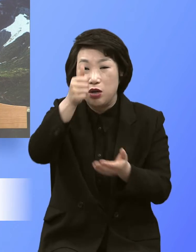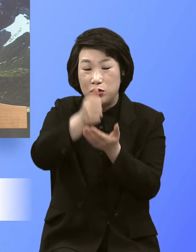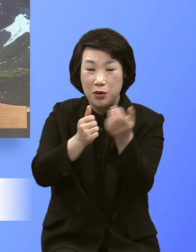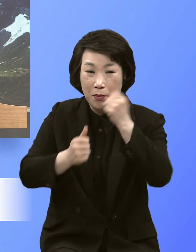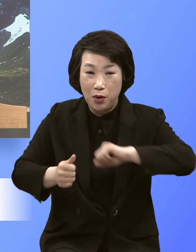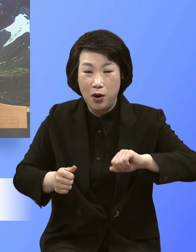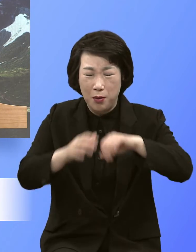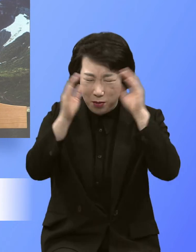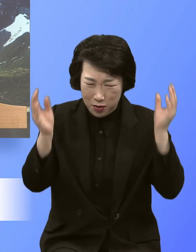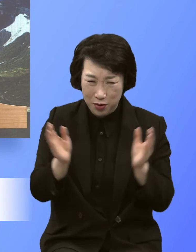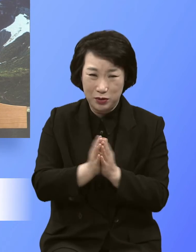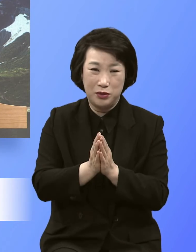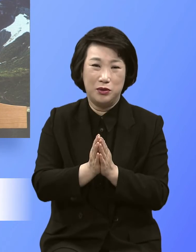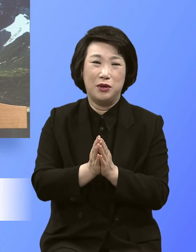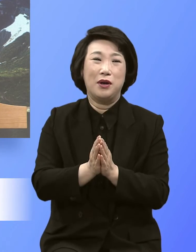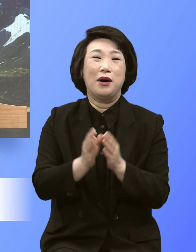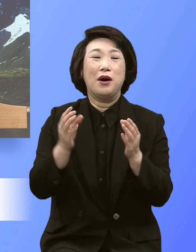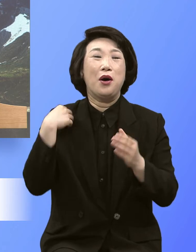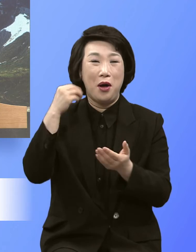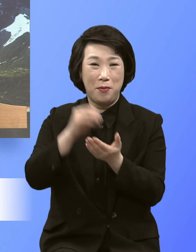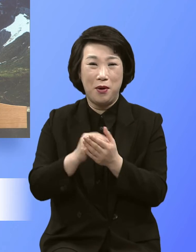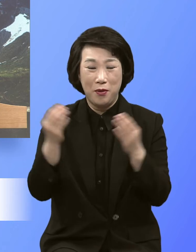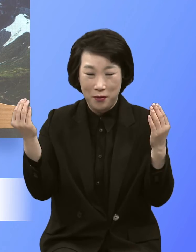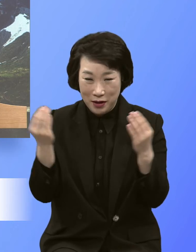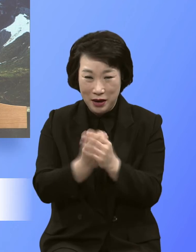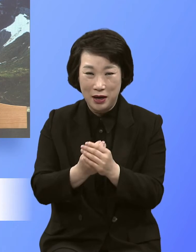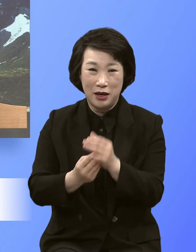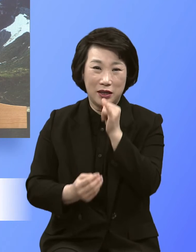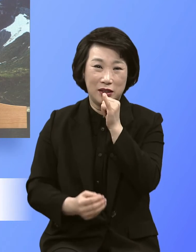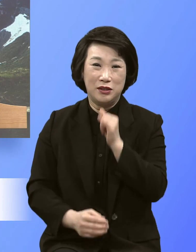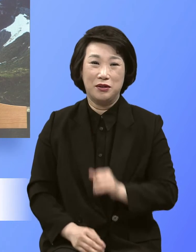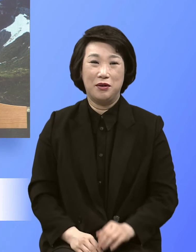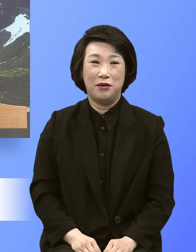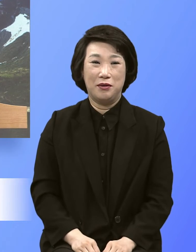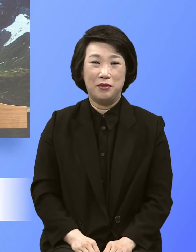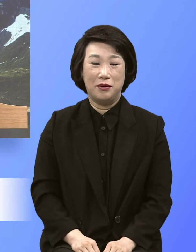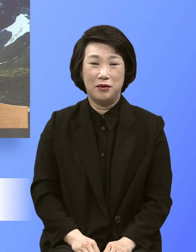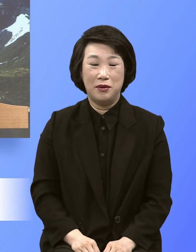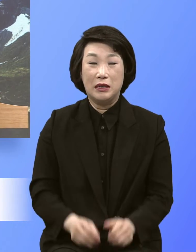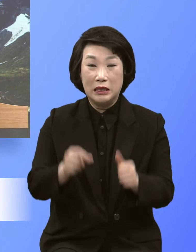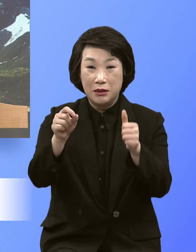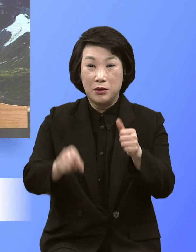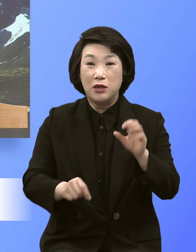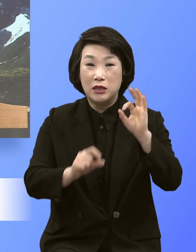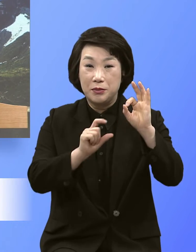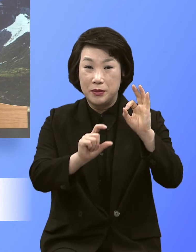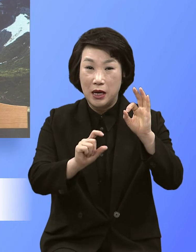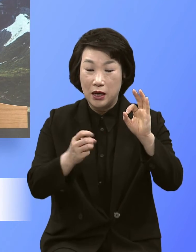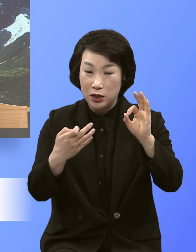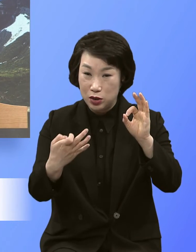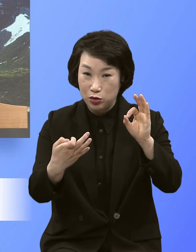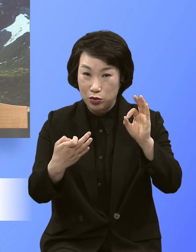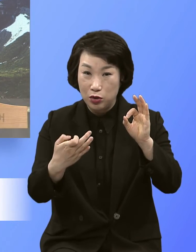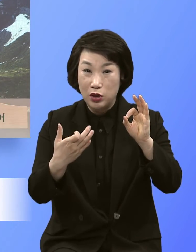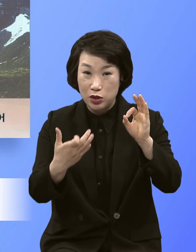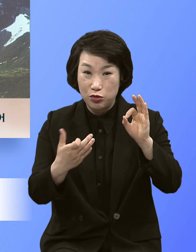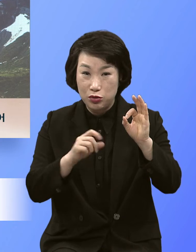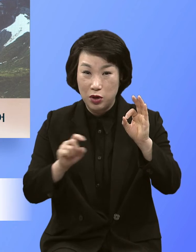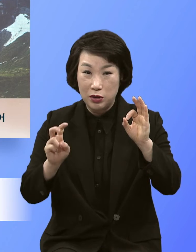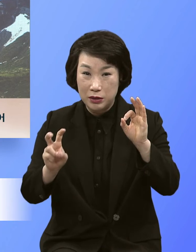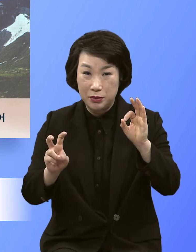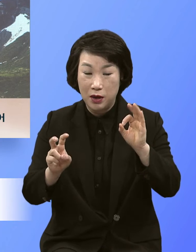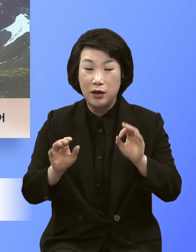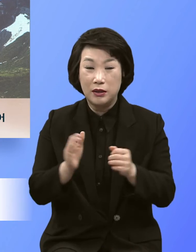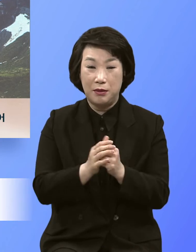질서를 완전하게 회복하는 그것입니다. 히브리서 10장 19절로 20절에